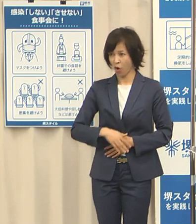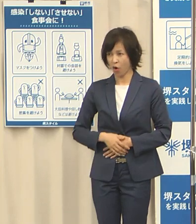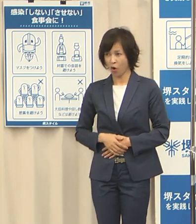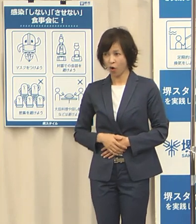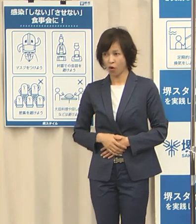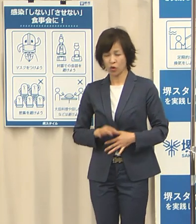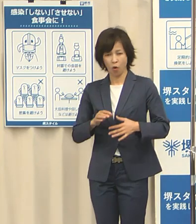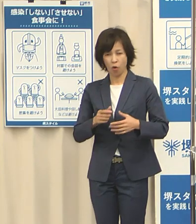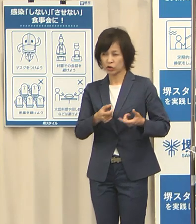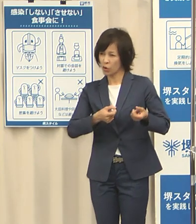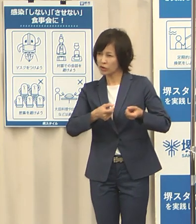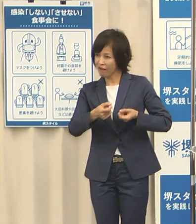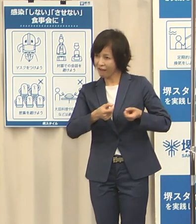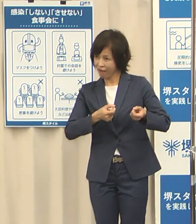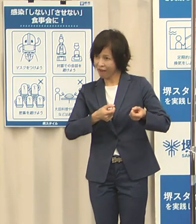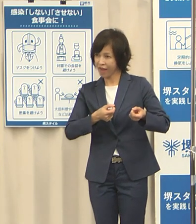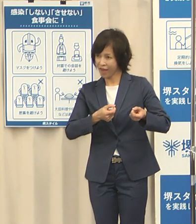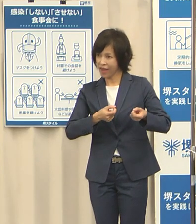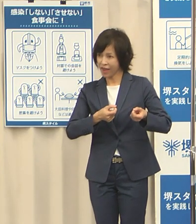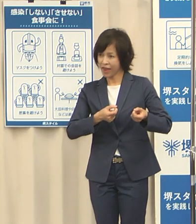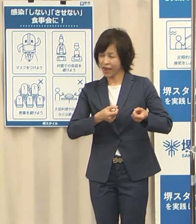調整でどんどんこう